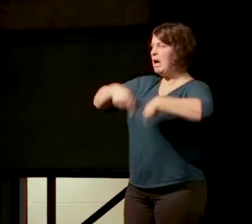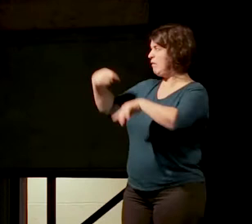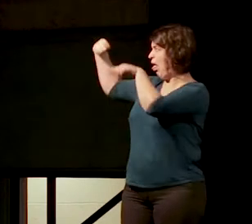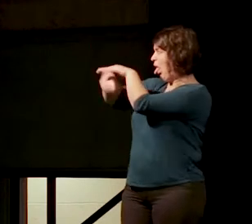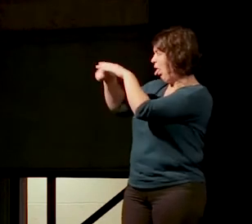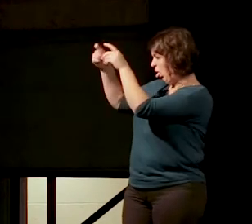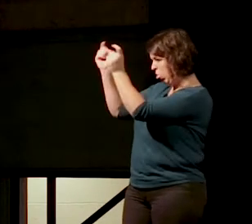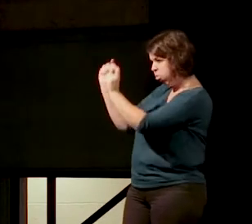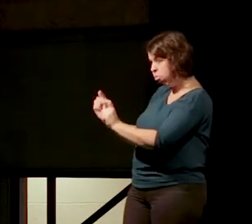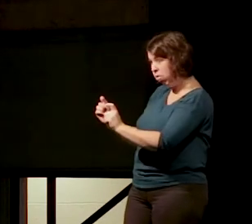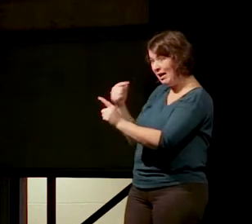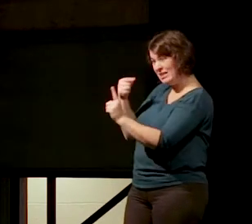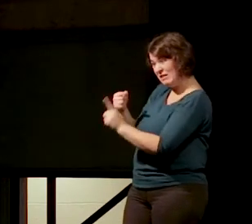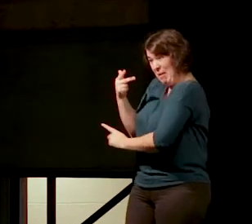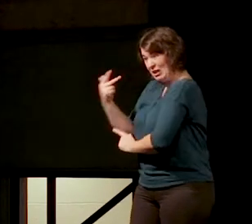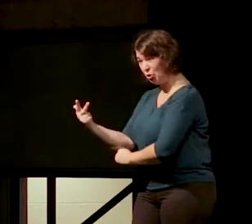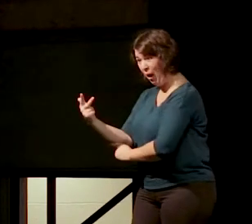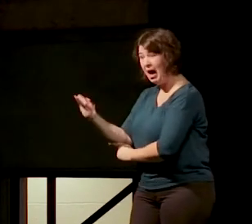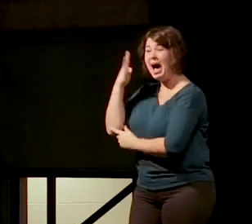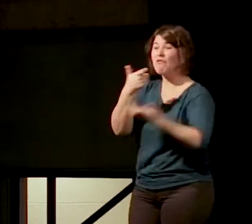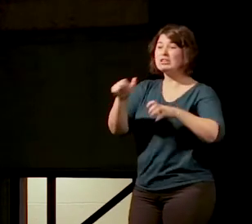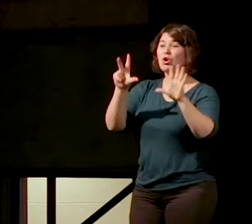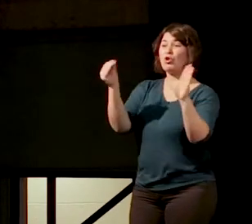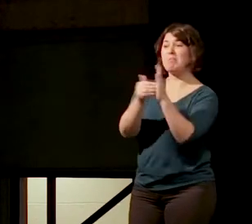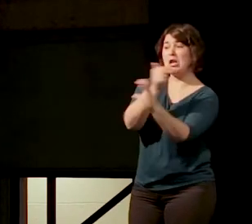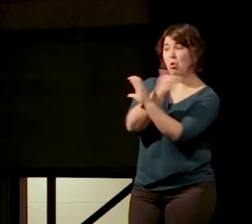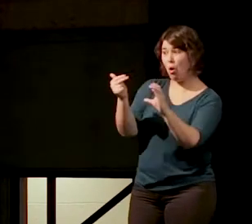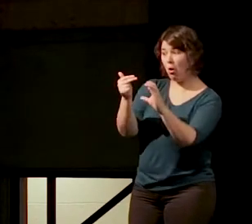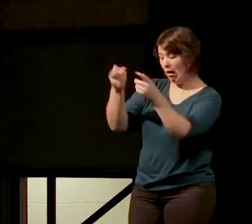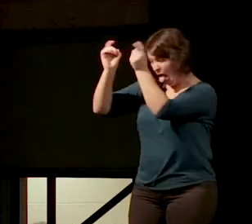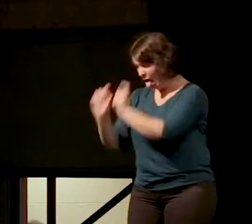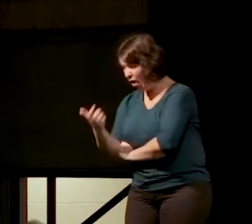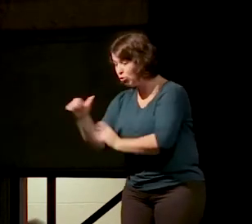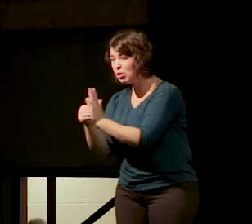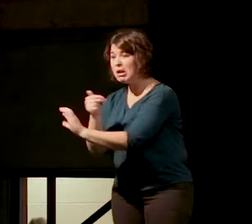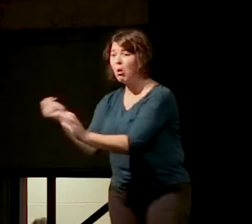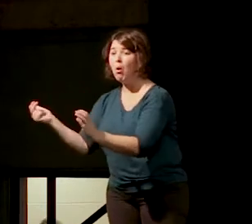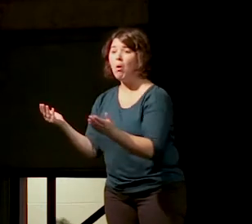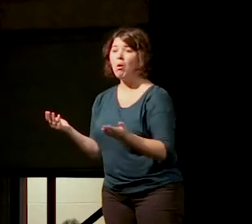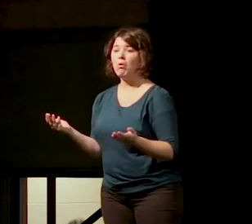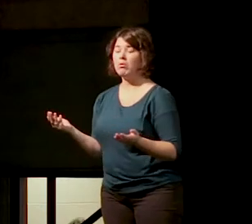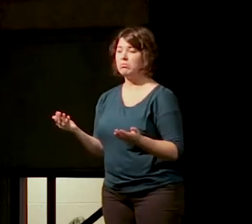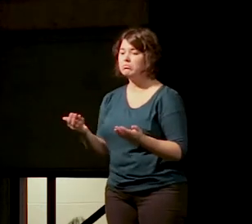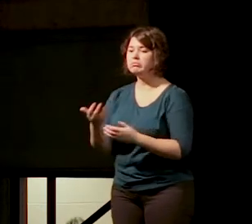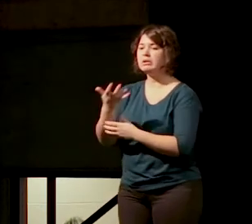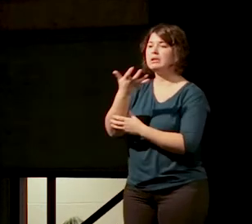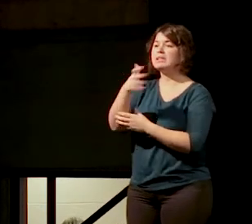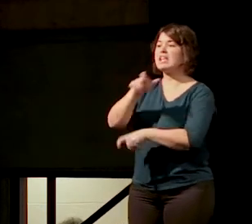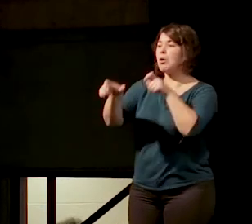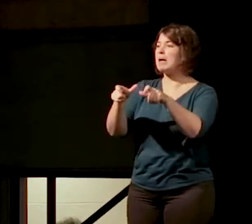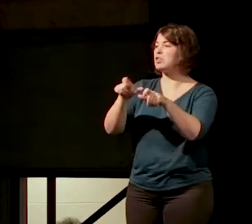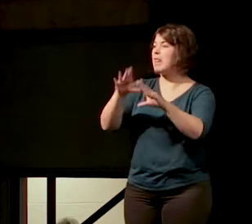seraient divisées par plus de 3, passant de 630 000 euros à 200 000 euros, que la perte de 500